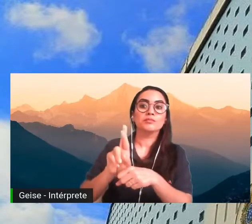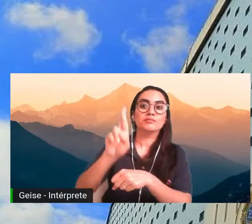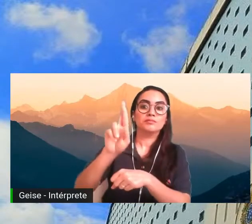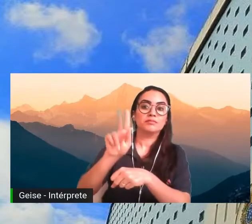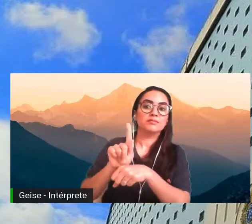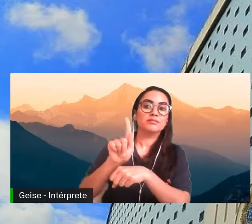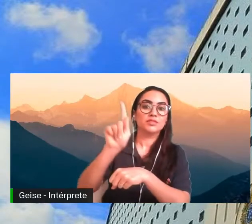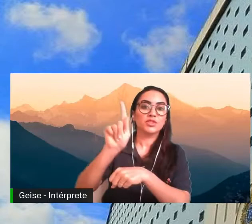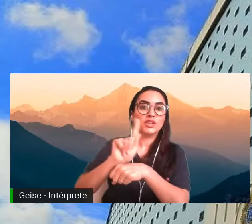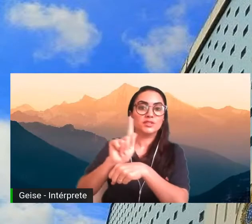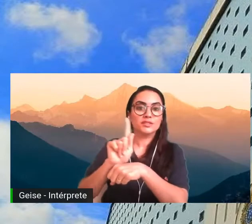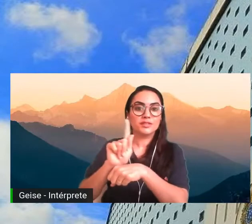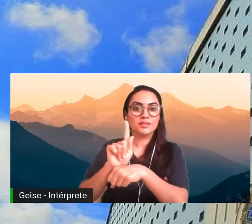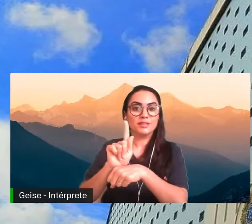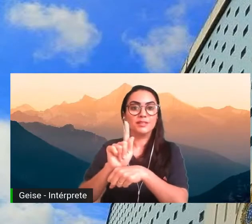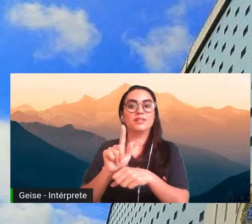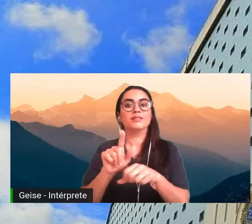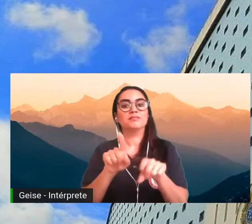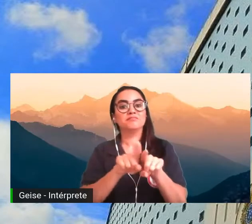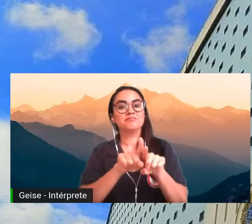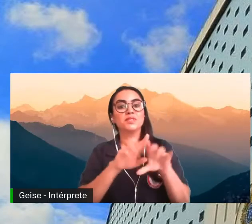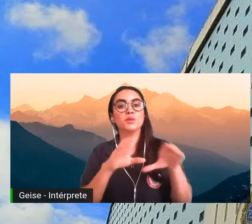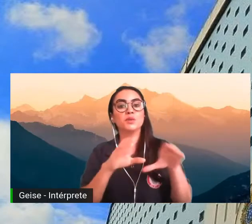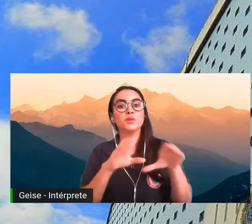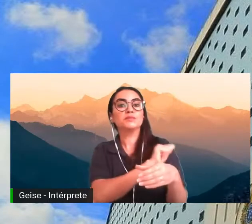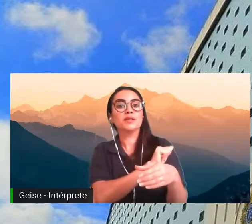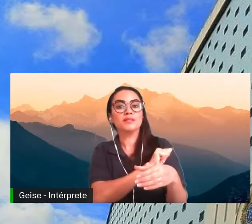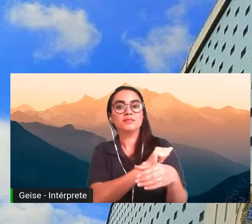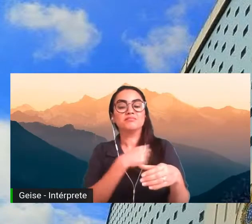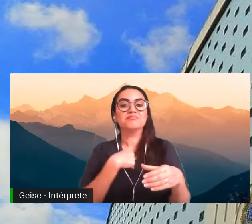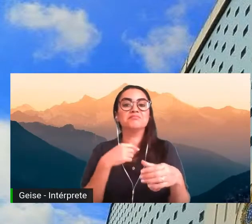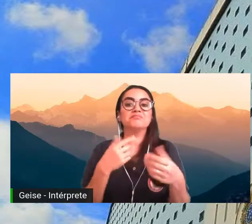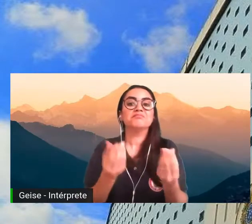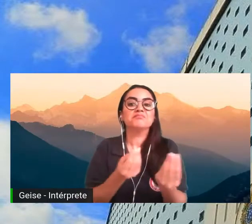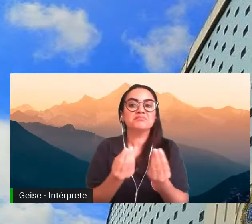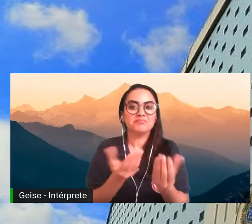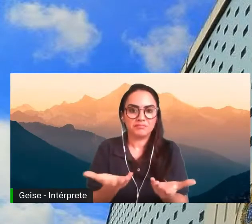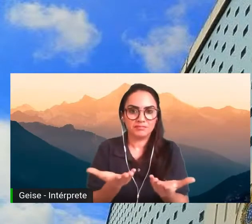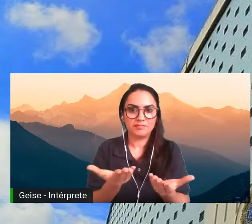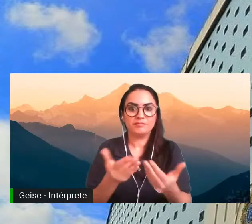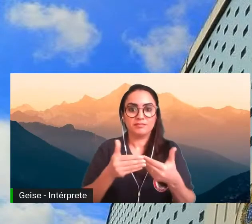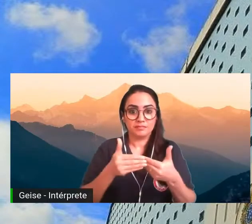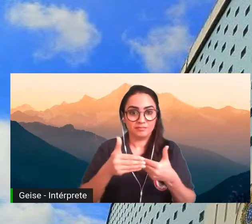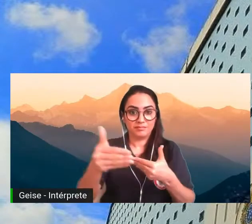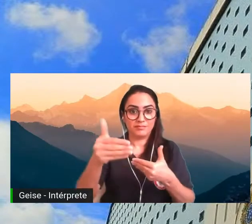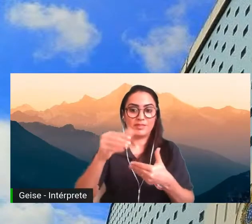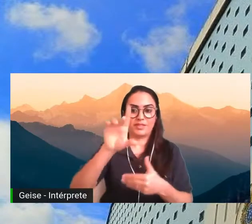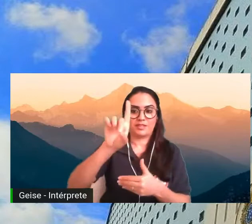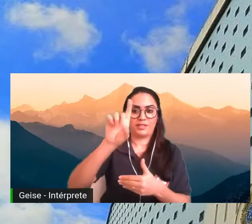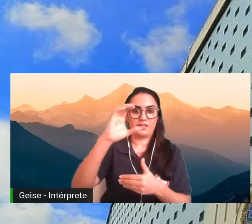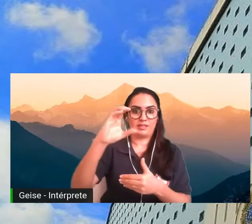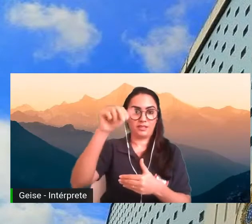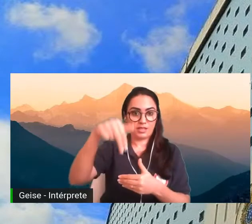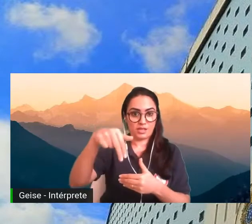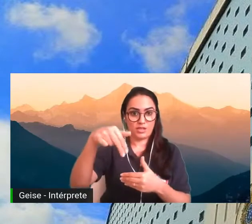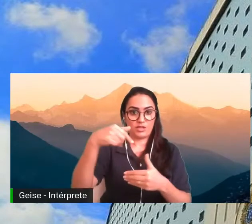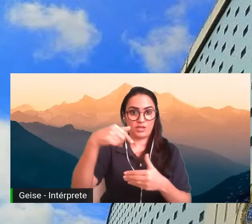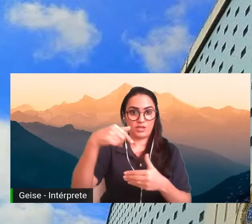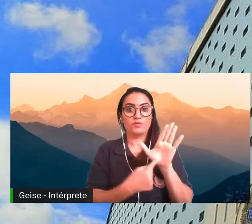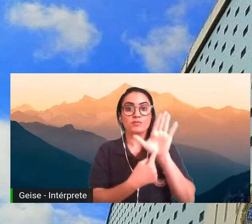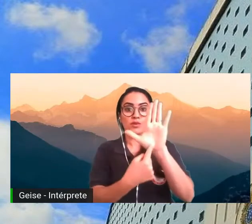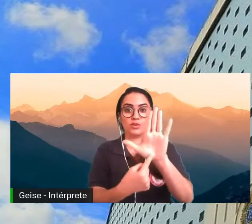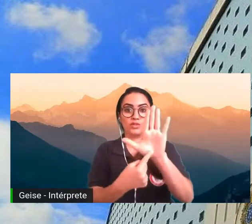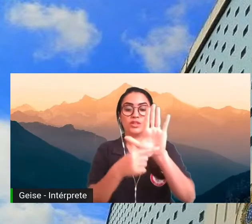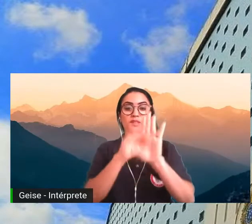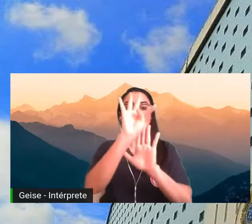exercício crítico sobre as questões presentes nas DCNs. E, a partir daqui, eu vou projetar o texto para que eu